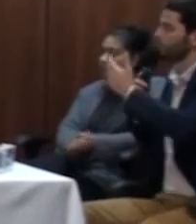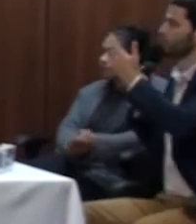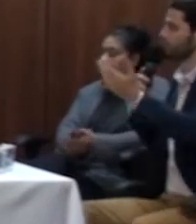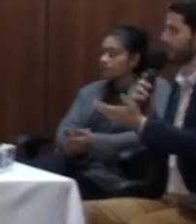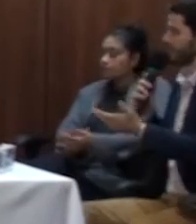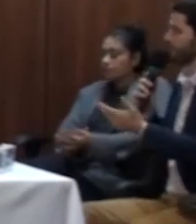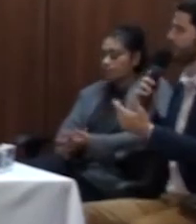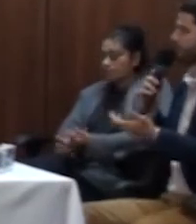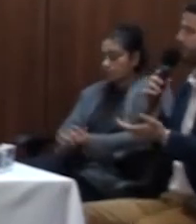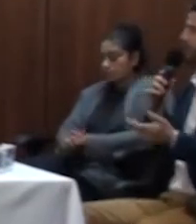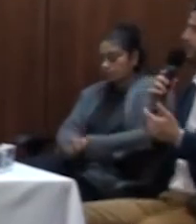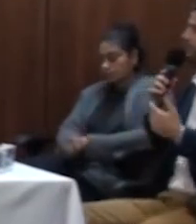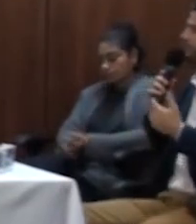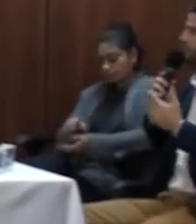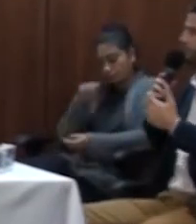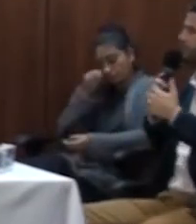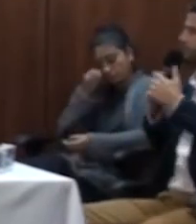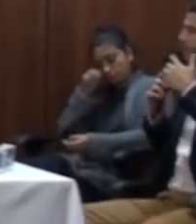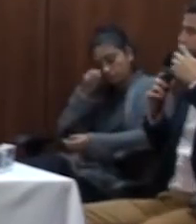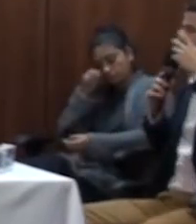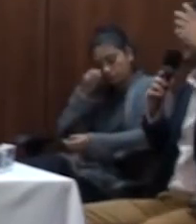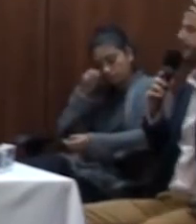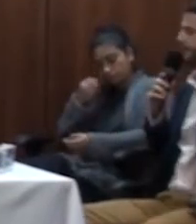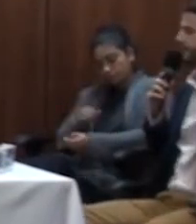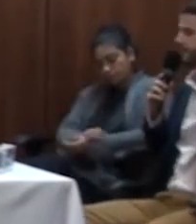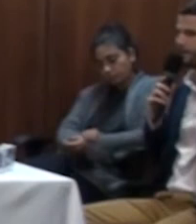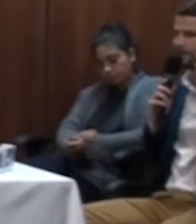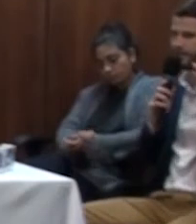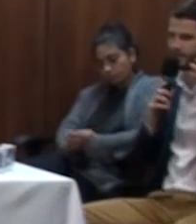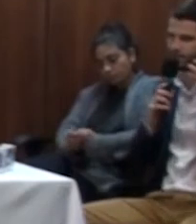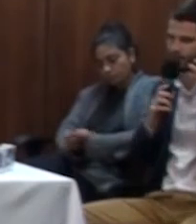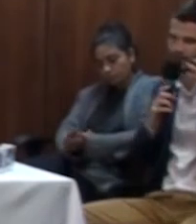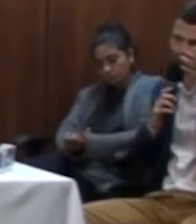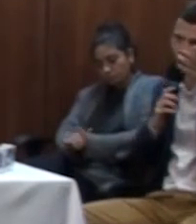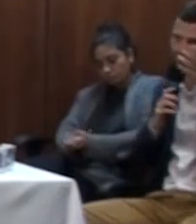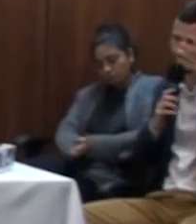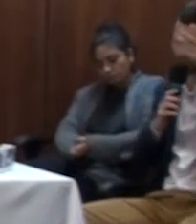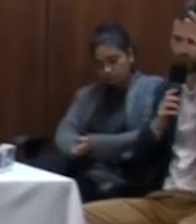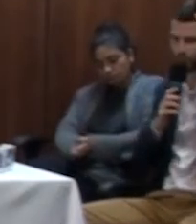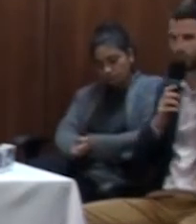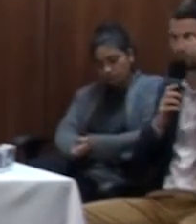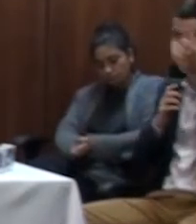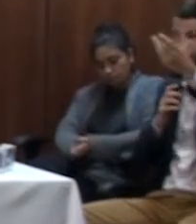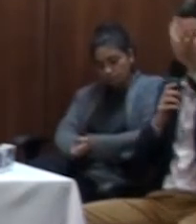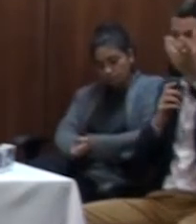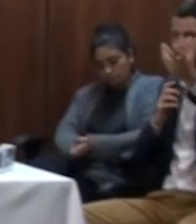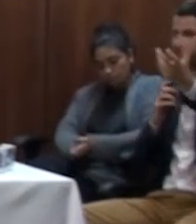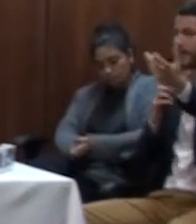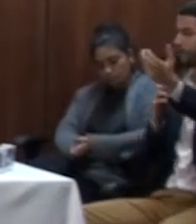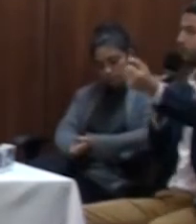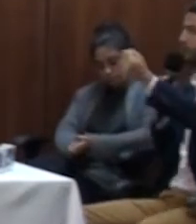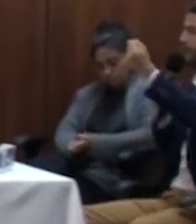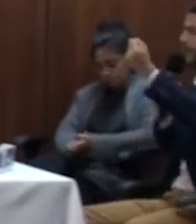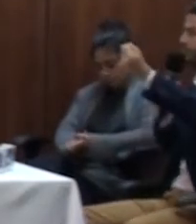são todos pontos ligados, né, obviamente, todos, acho que eles partem do início, que é a assunção por alguém